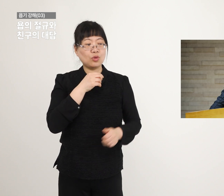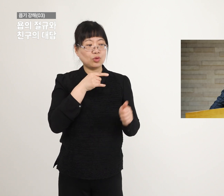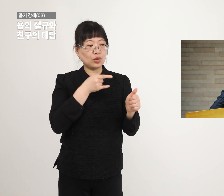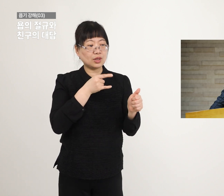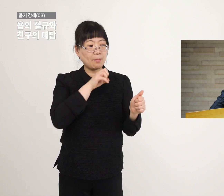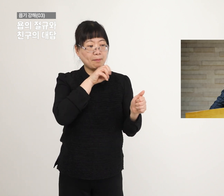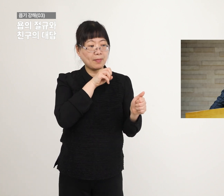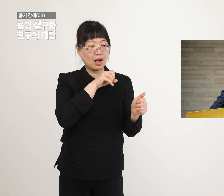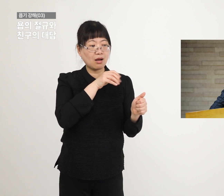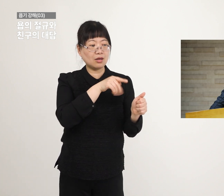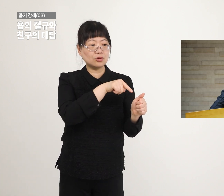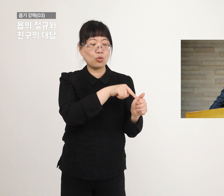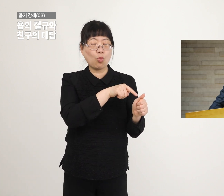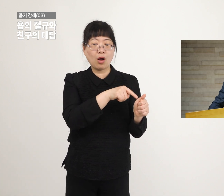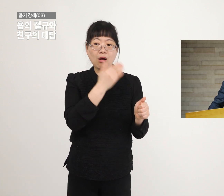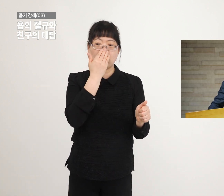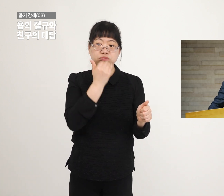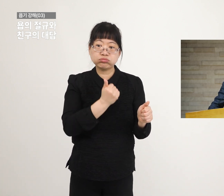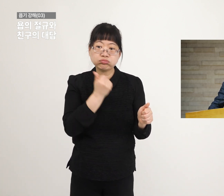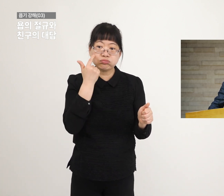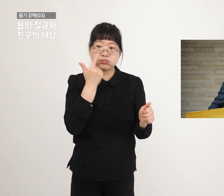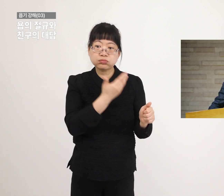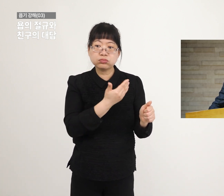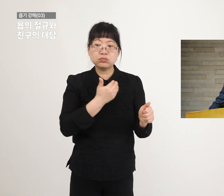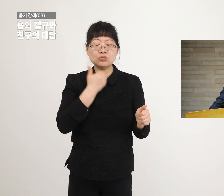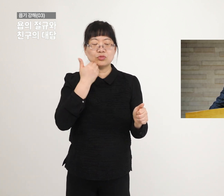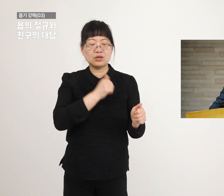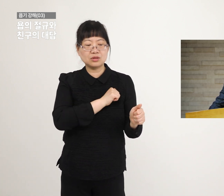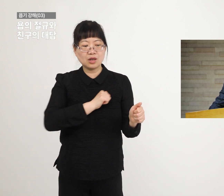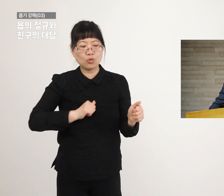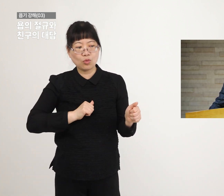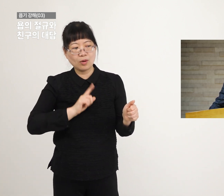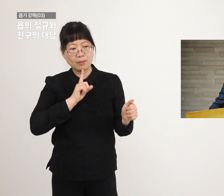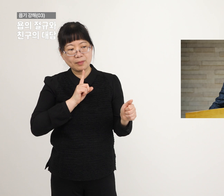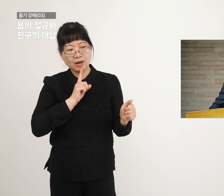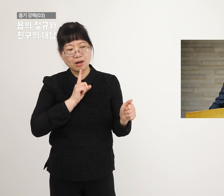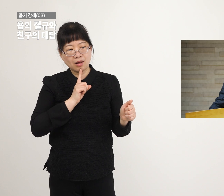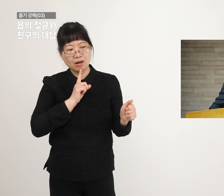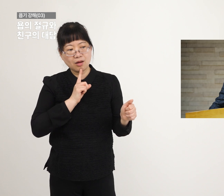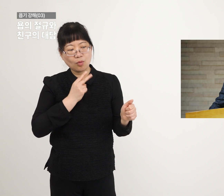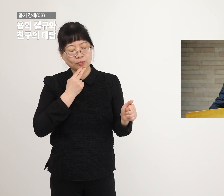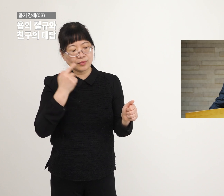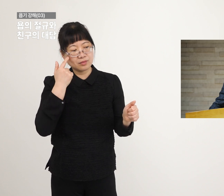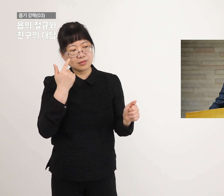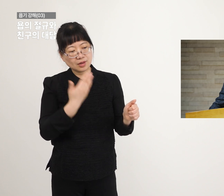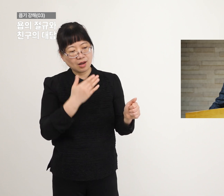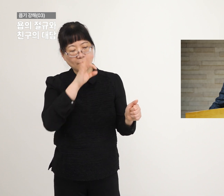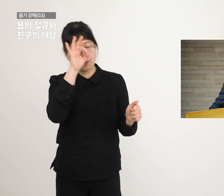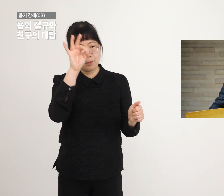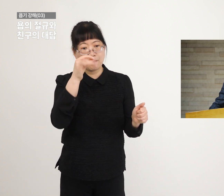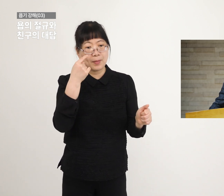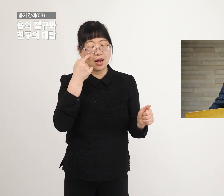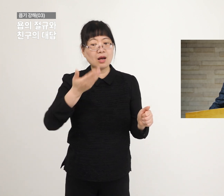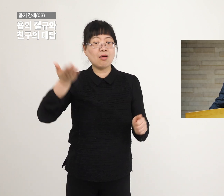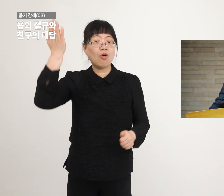네가 실증을 내겠느냐? 누가 참고 말하지 아니하겠느냐? 보라,